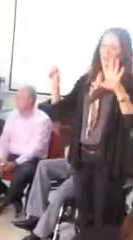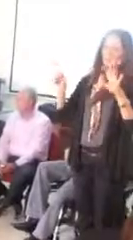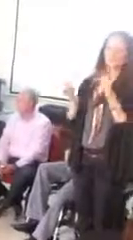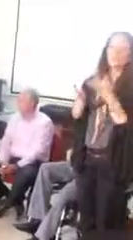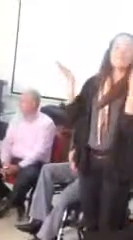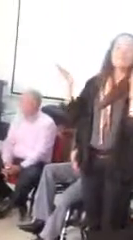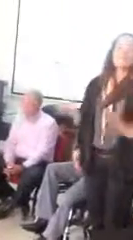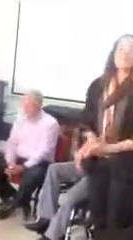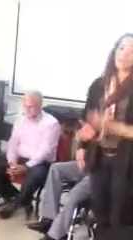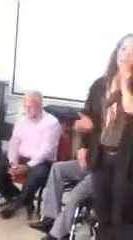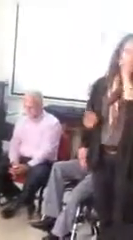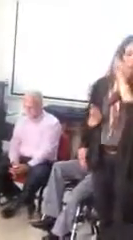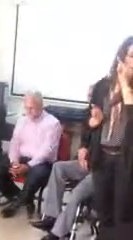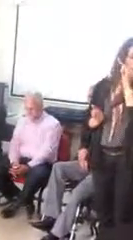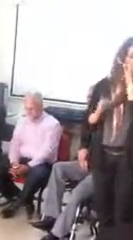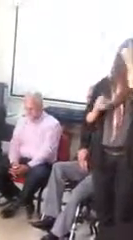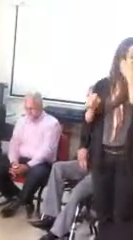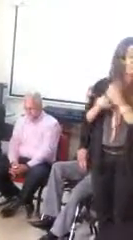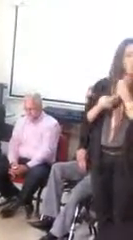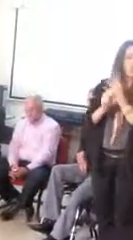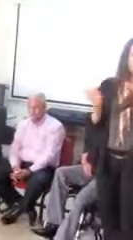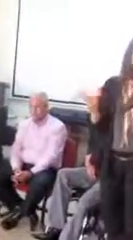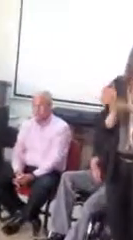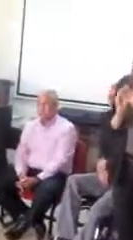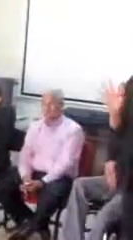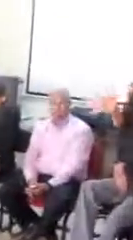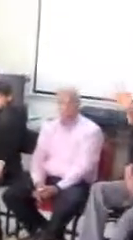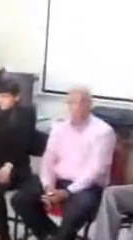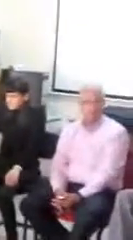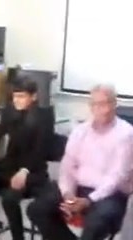النقب، واشتغلنا هناك مع حوالي